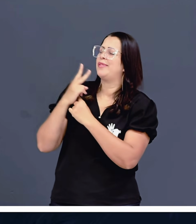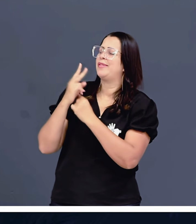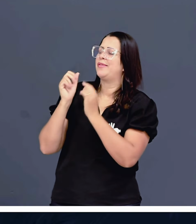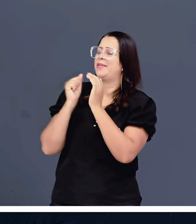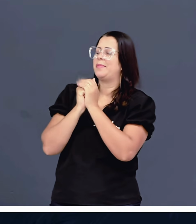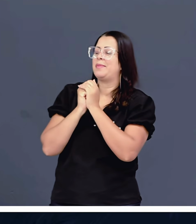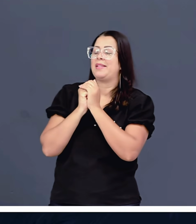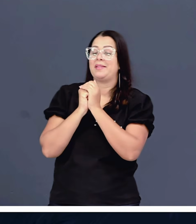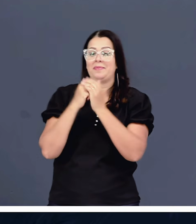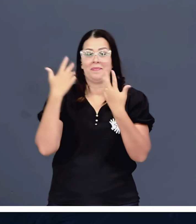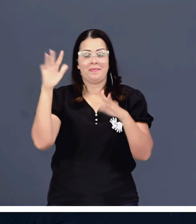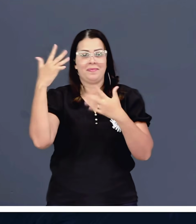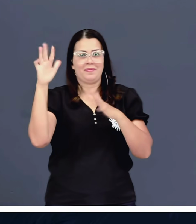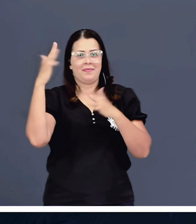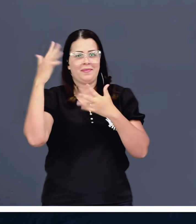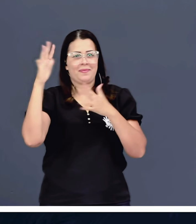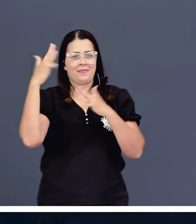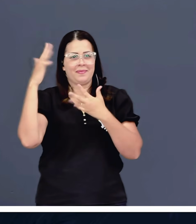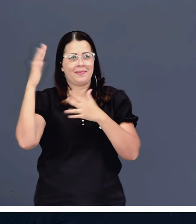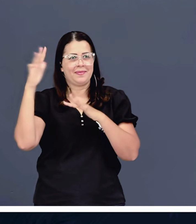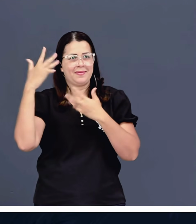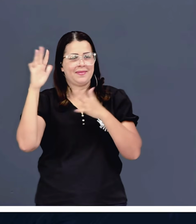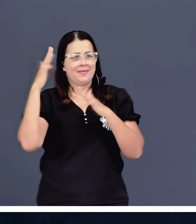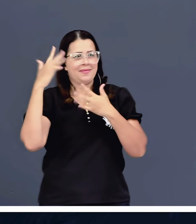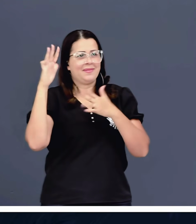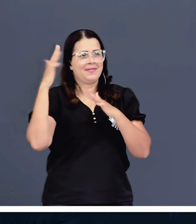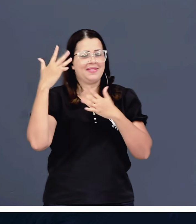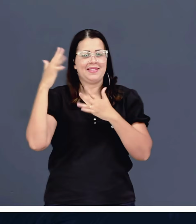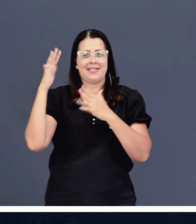e amém. Aplauda ao Senhor.